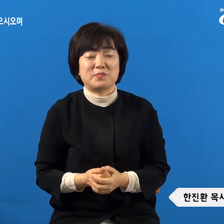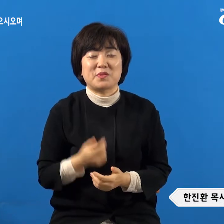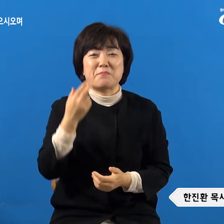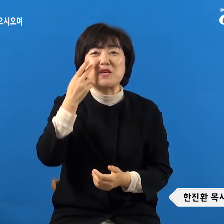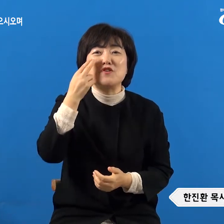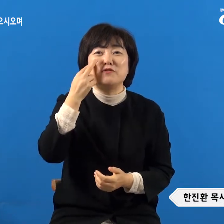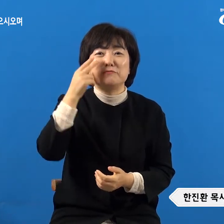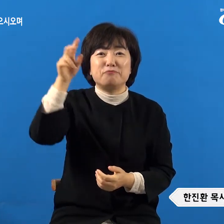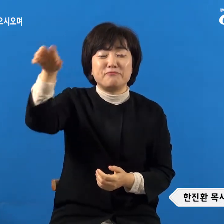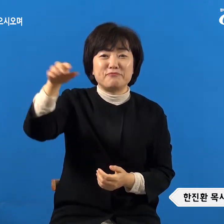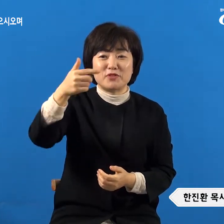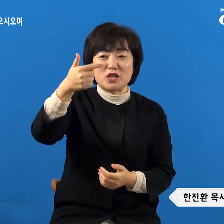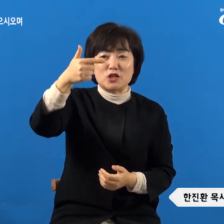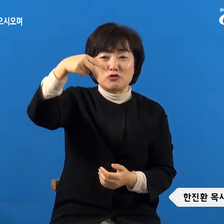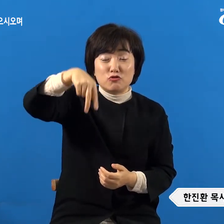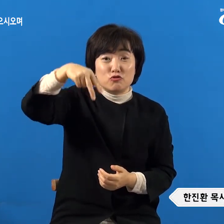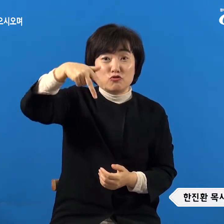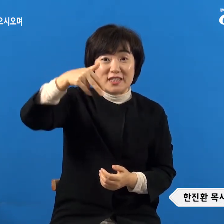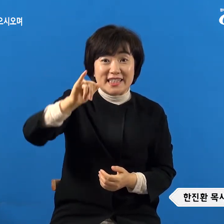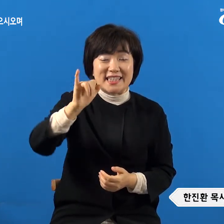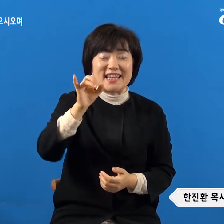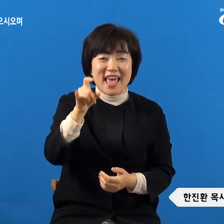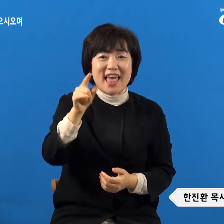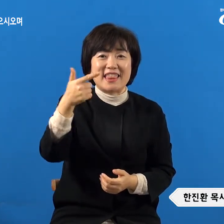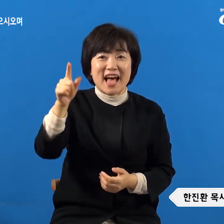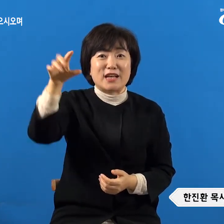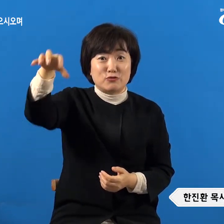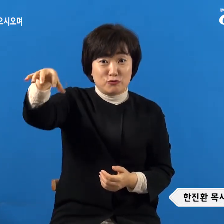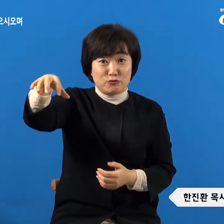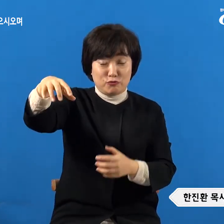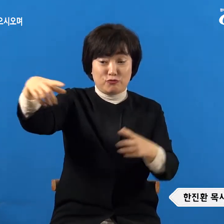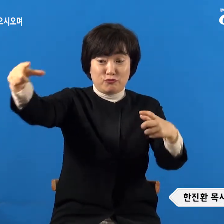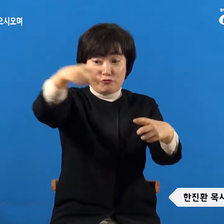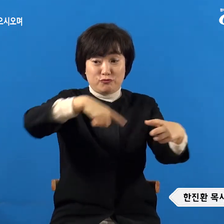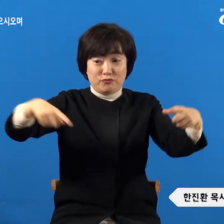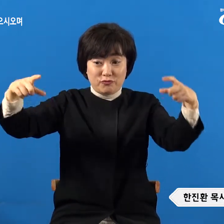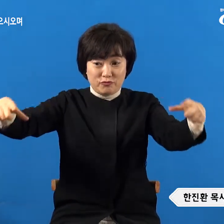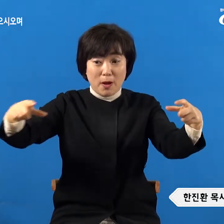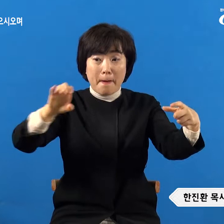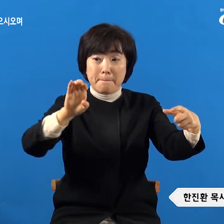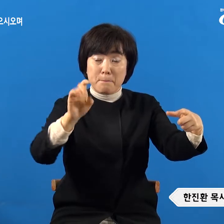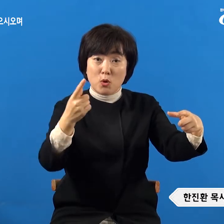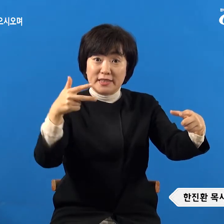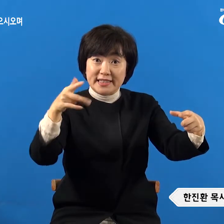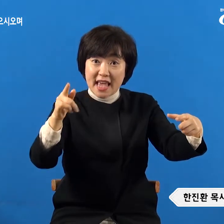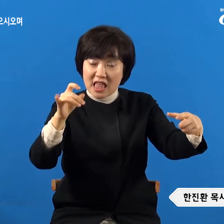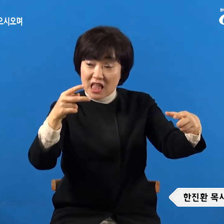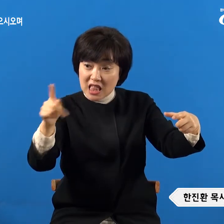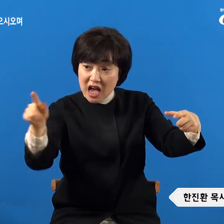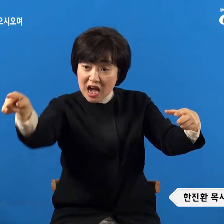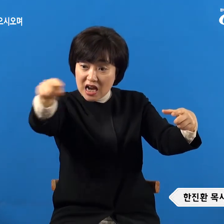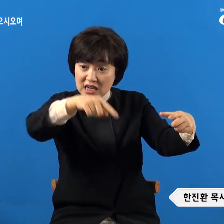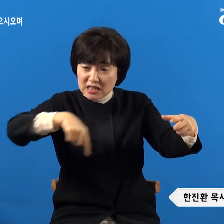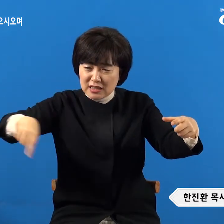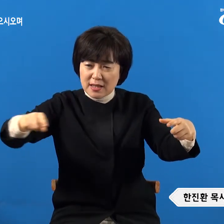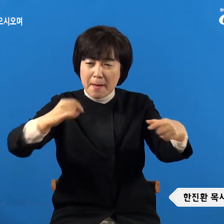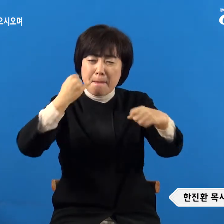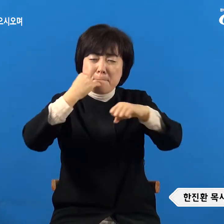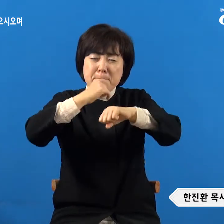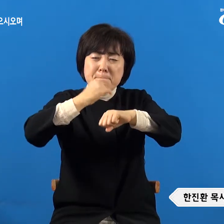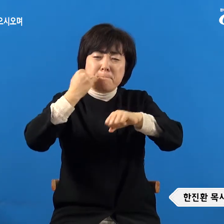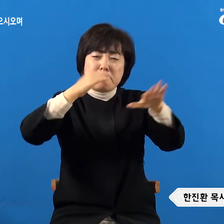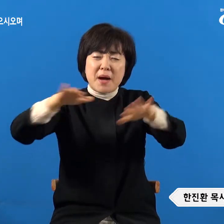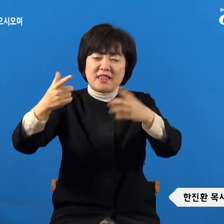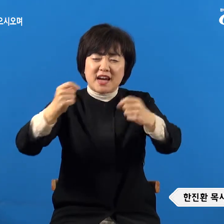저 미국 루이지애나주에 가면 폰차트렌이라고 하는 바다처럼 넓은 호수가 있습니다.